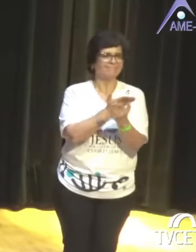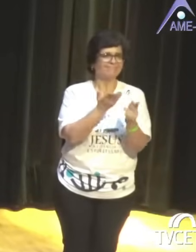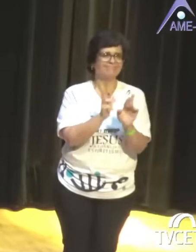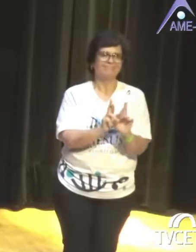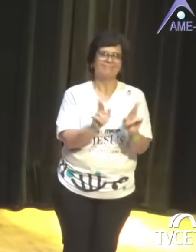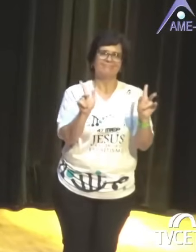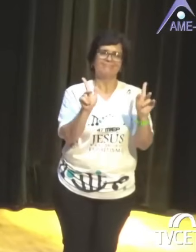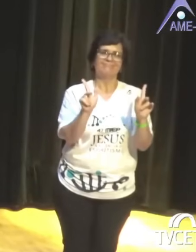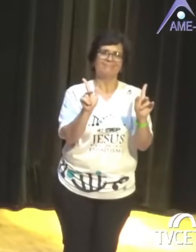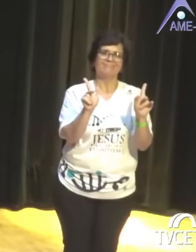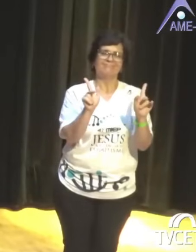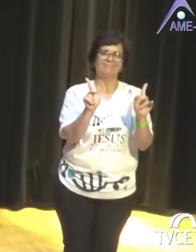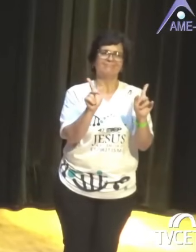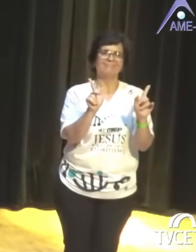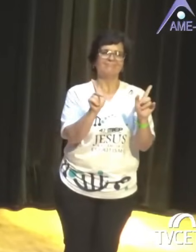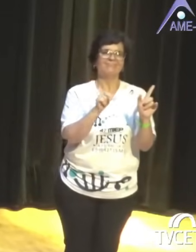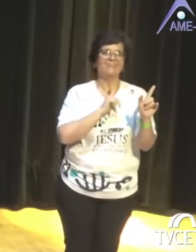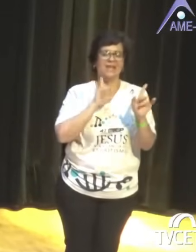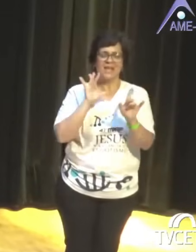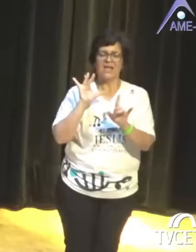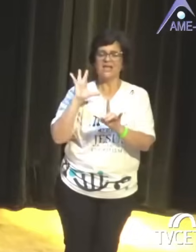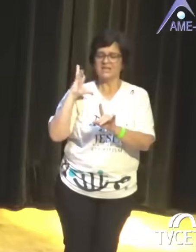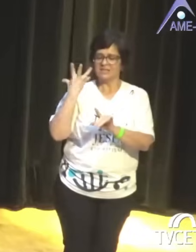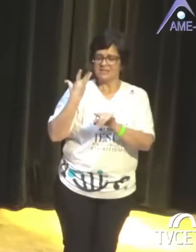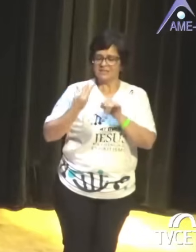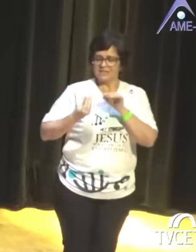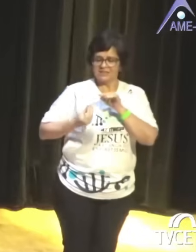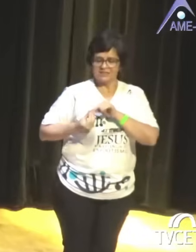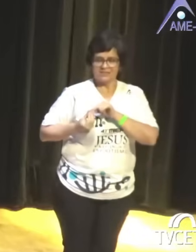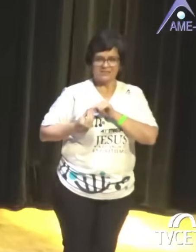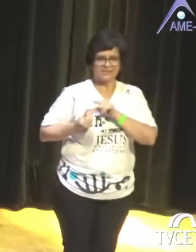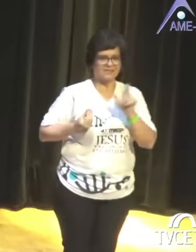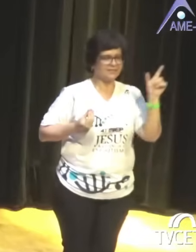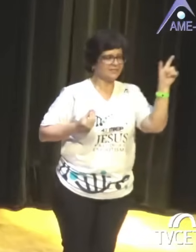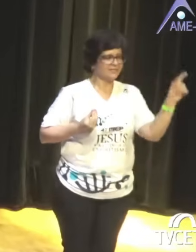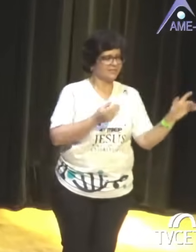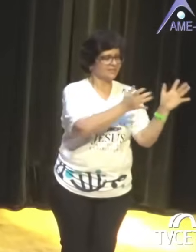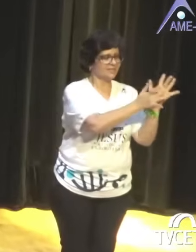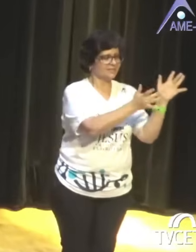outra a relação do espírita com Jesus é